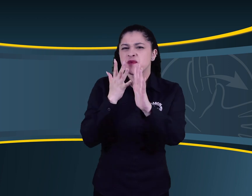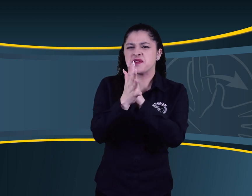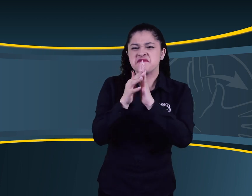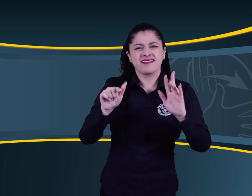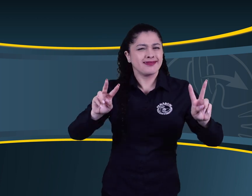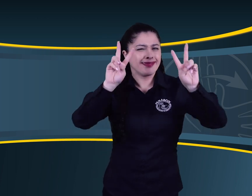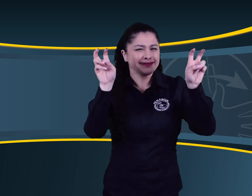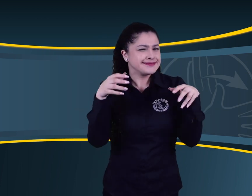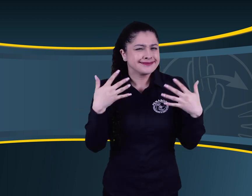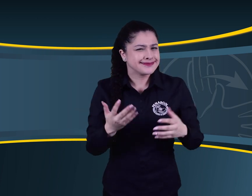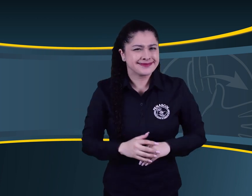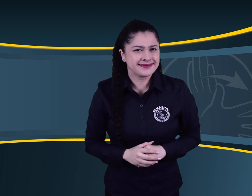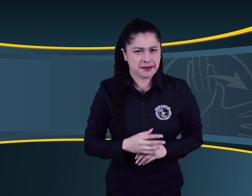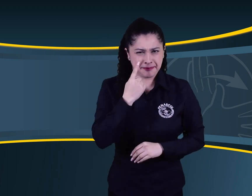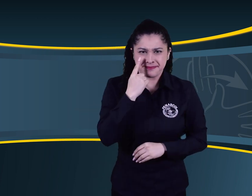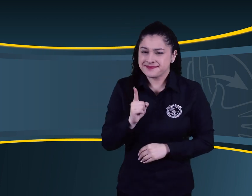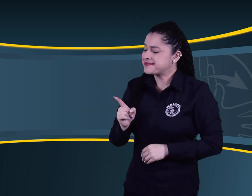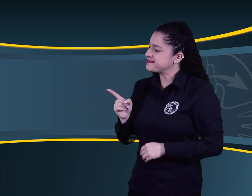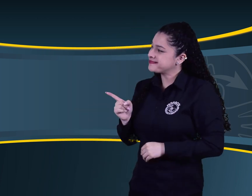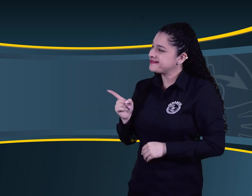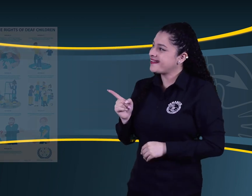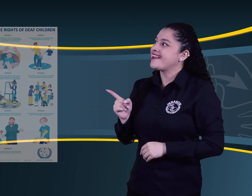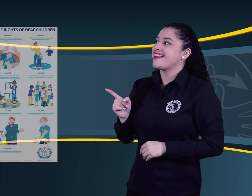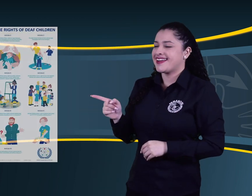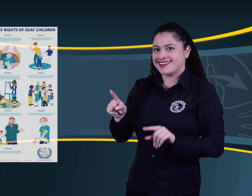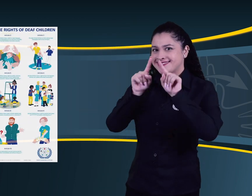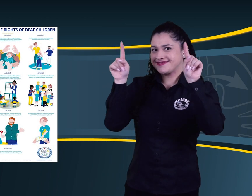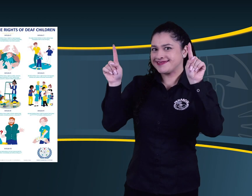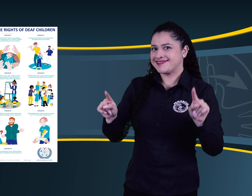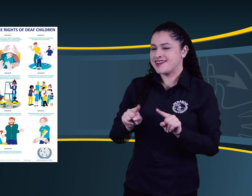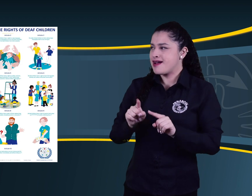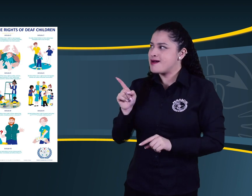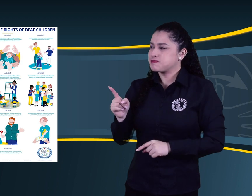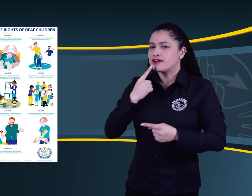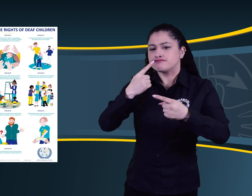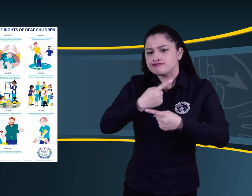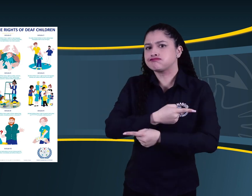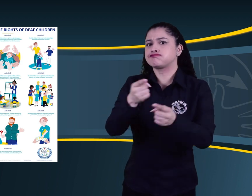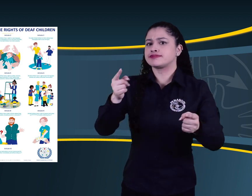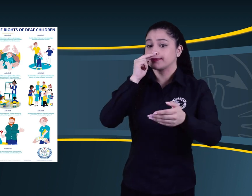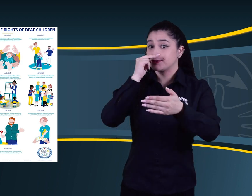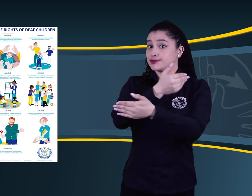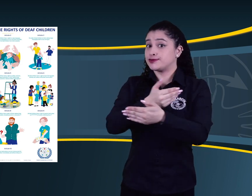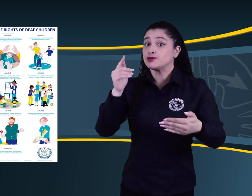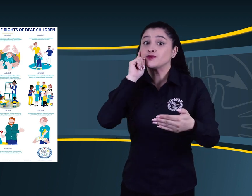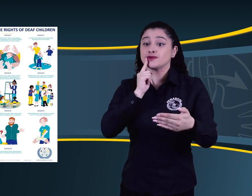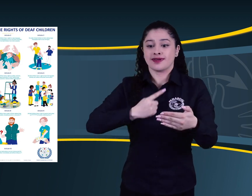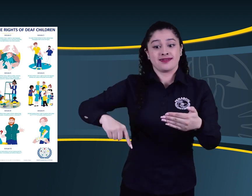en esta ocasión les hablaré sobre esta imagen Miren esta es la declaración de los derechos de los niños sordos